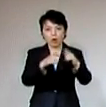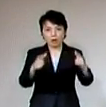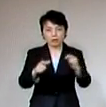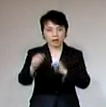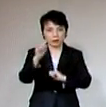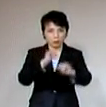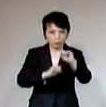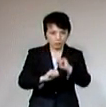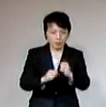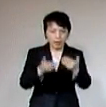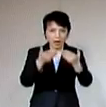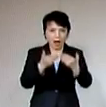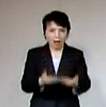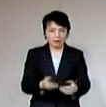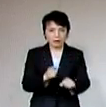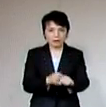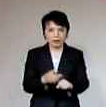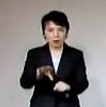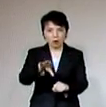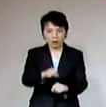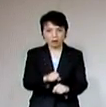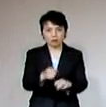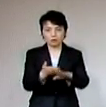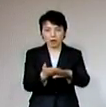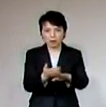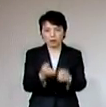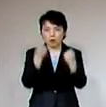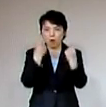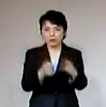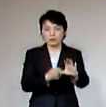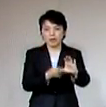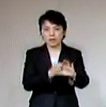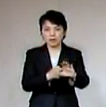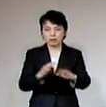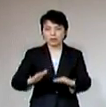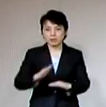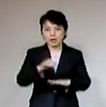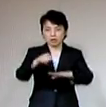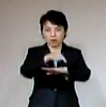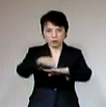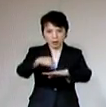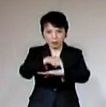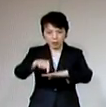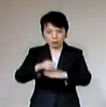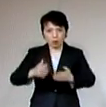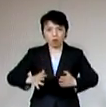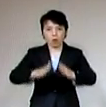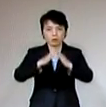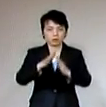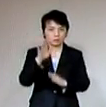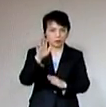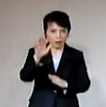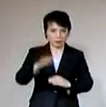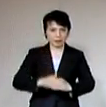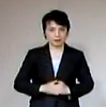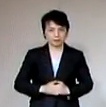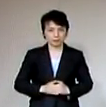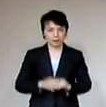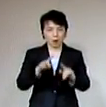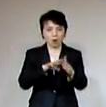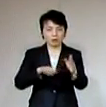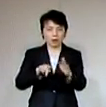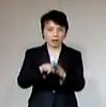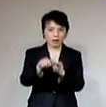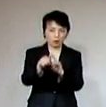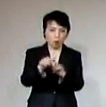り組み、安全性を確保した上の新エネルギー成長戦略を構築してまいります。小沢代表、